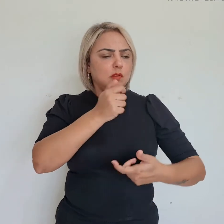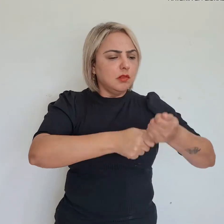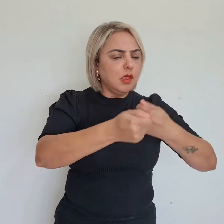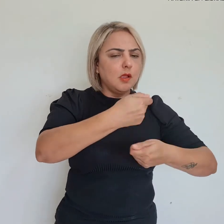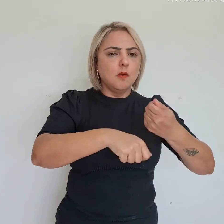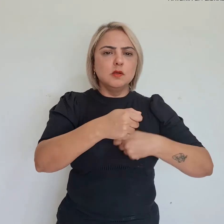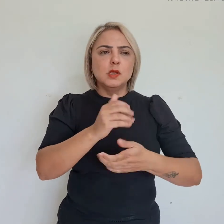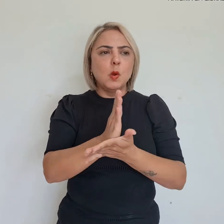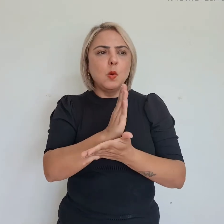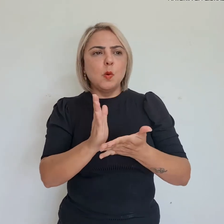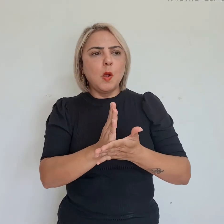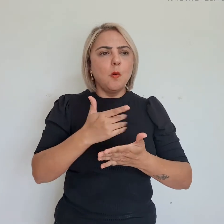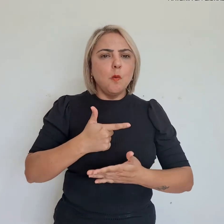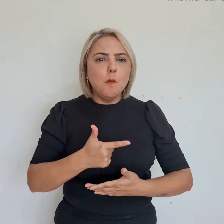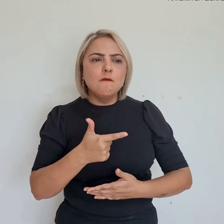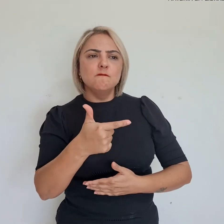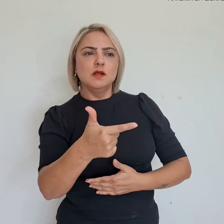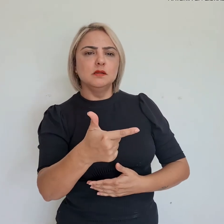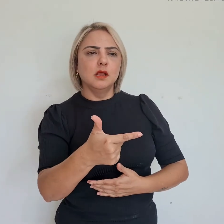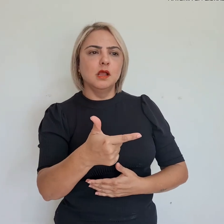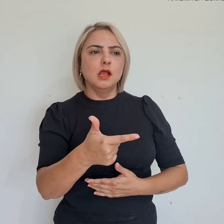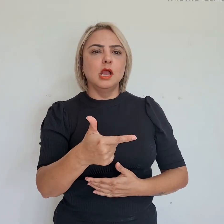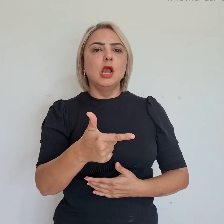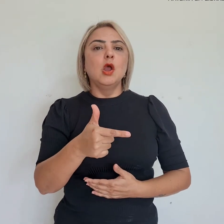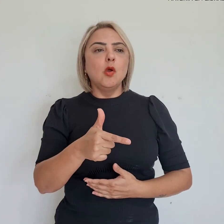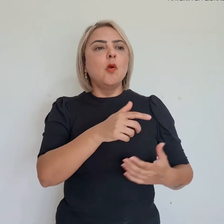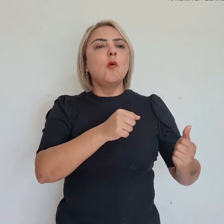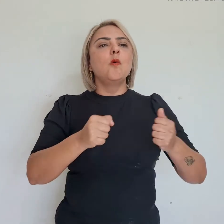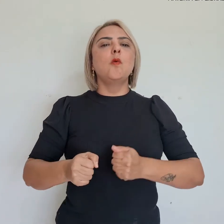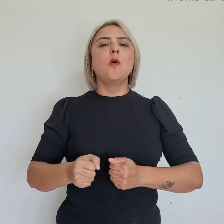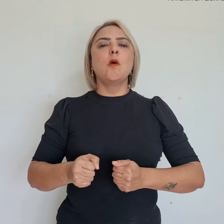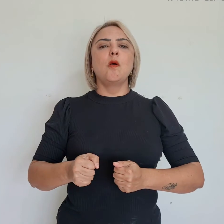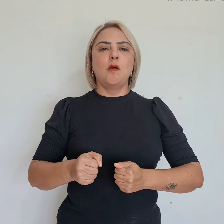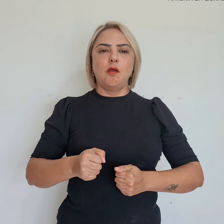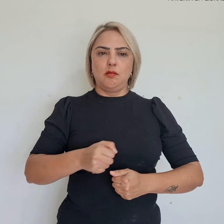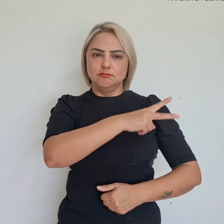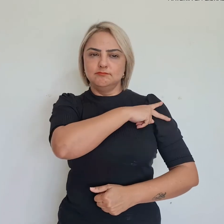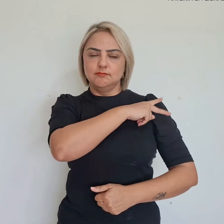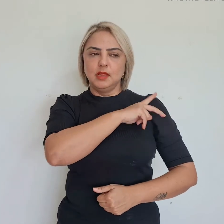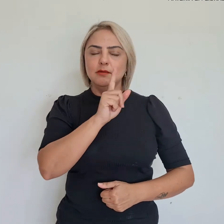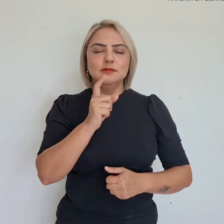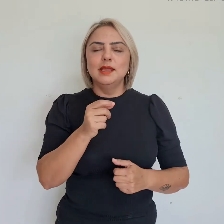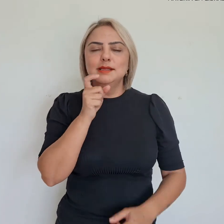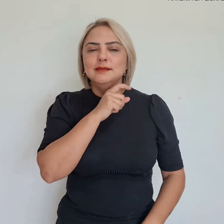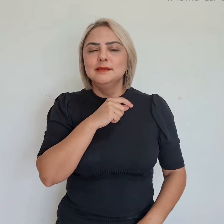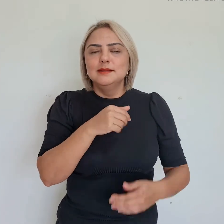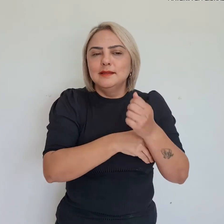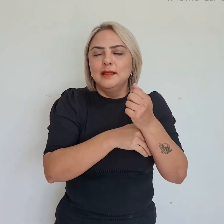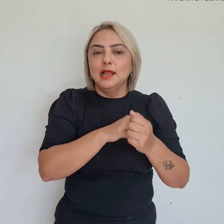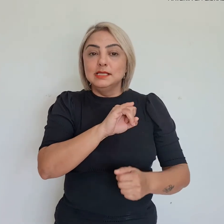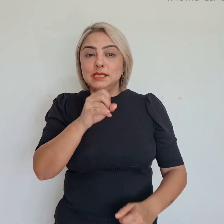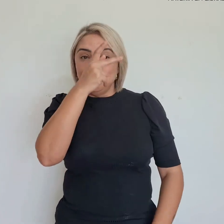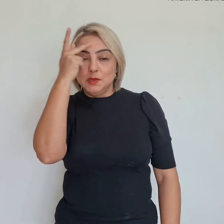alguma vantagem com os donos do poder. Não tem muito segredo. E se alguém falar que os tempos